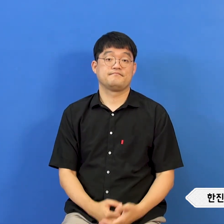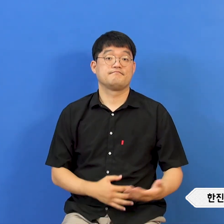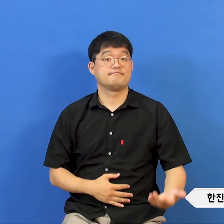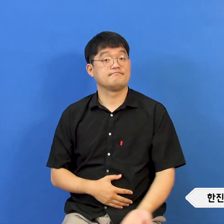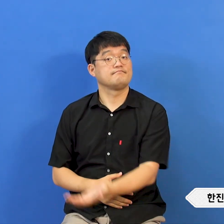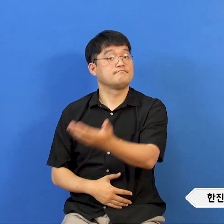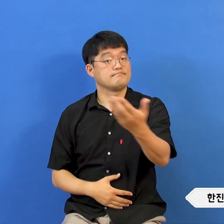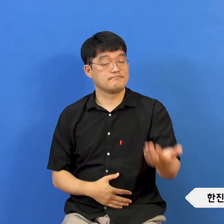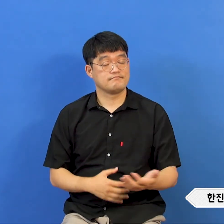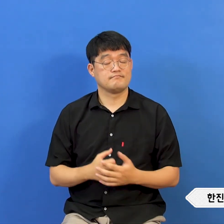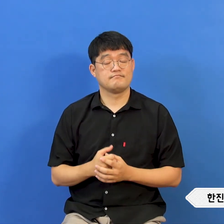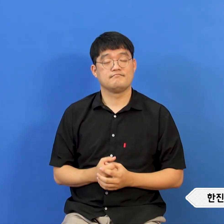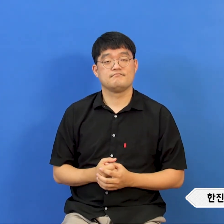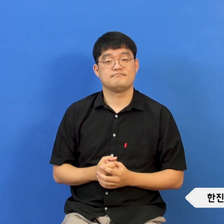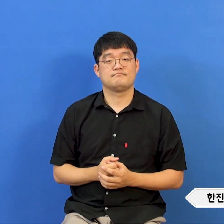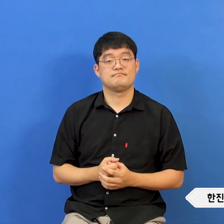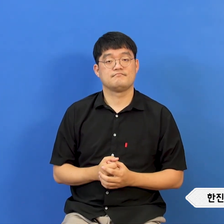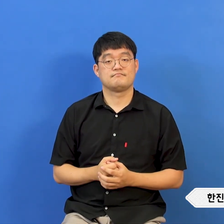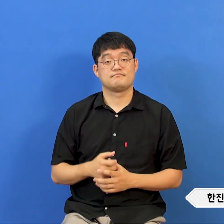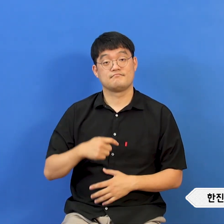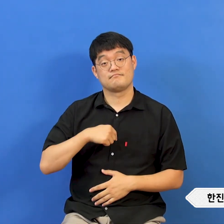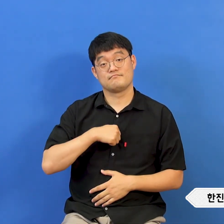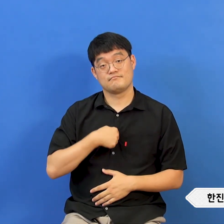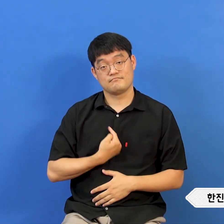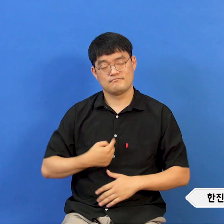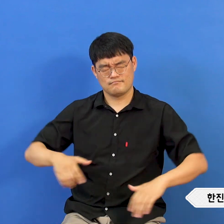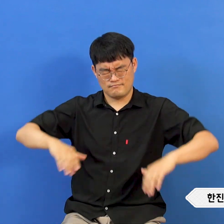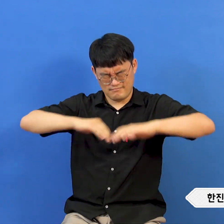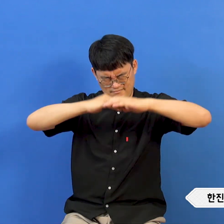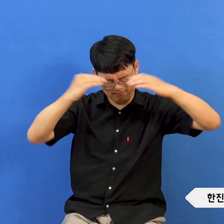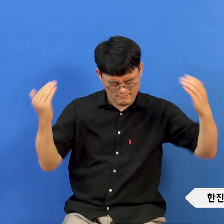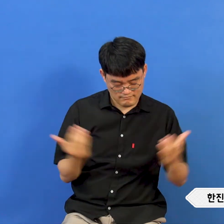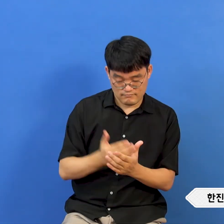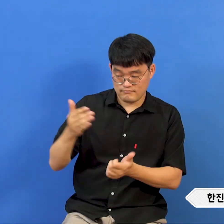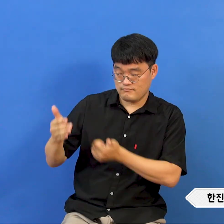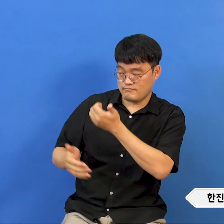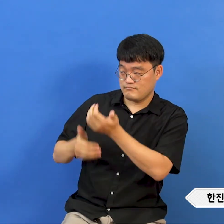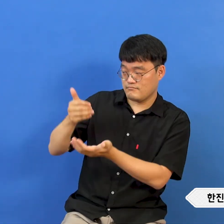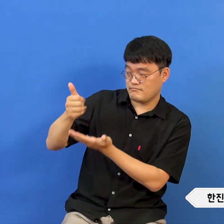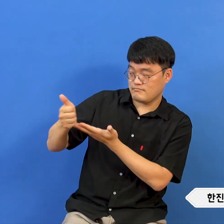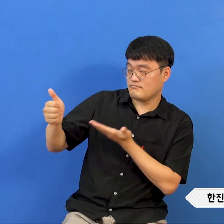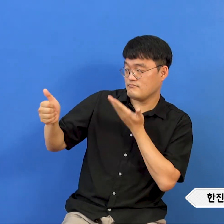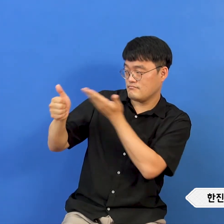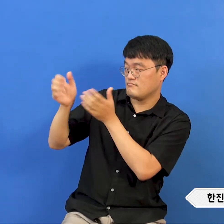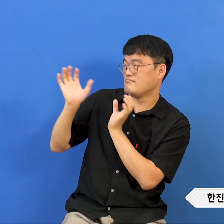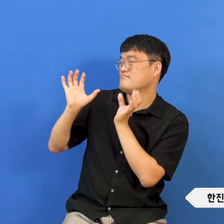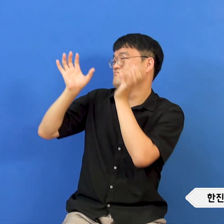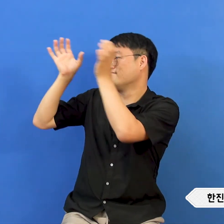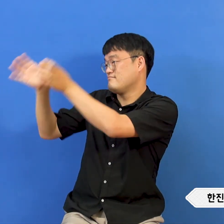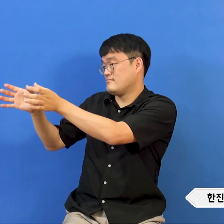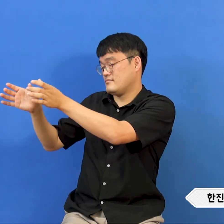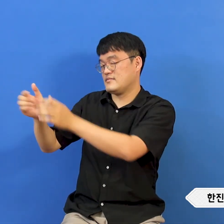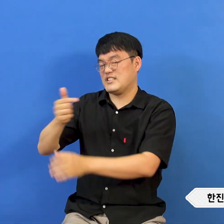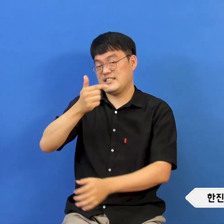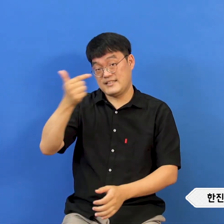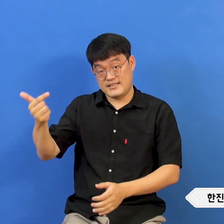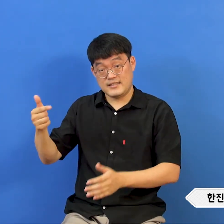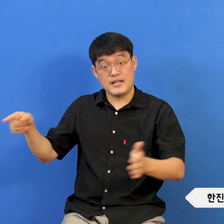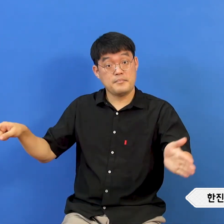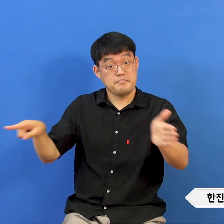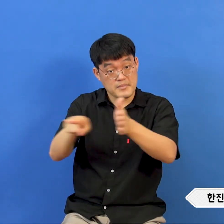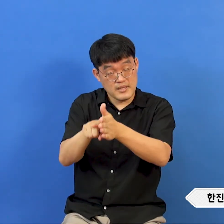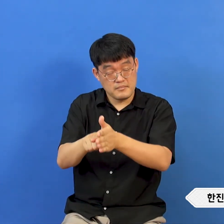여러분, 자신을 온전히 하나님께 내어 맡기는 그 큰 믿음, 진짜 믿음을